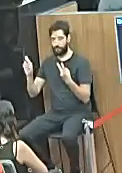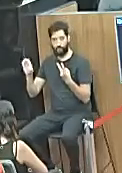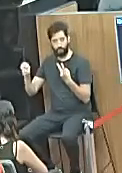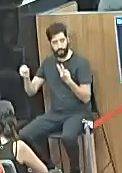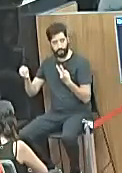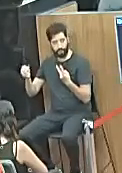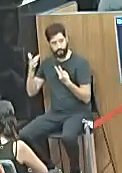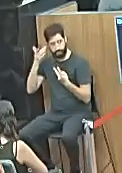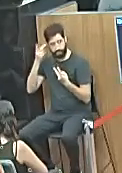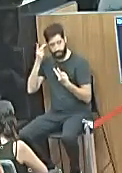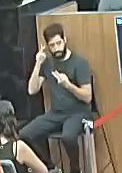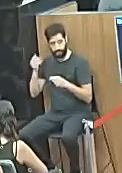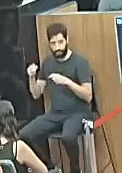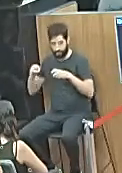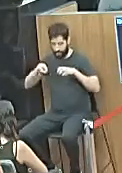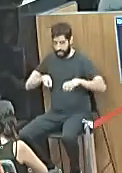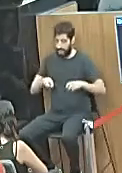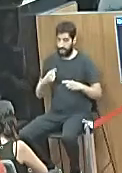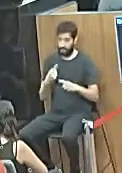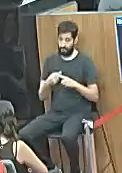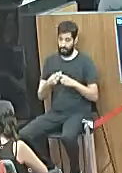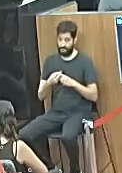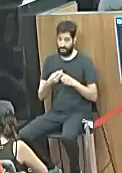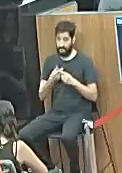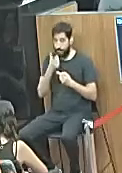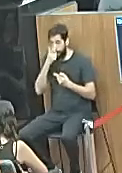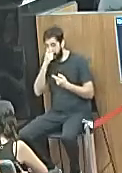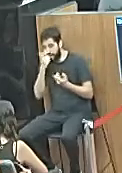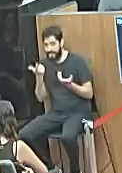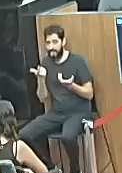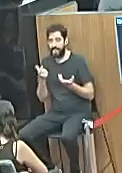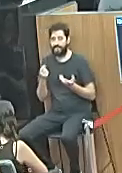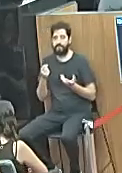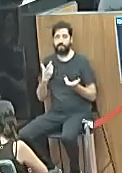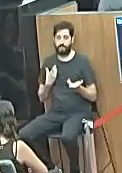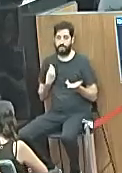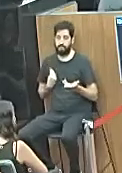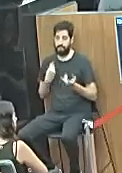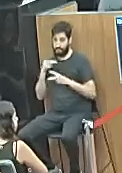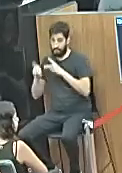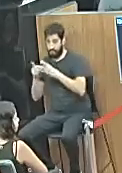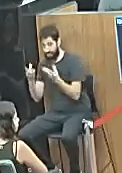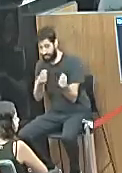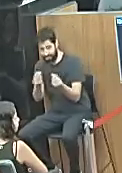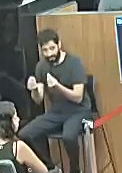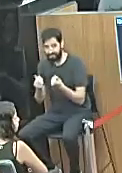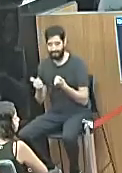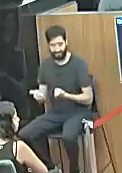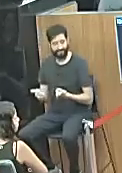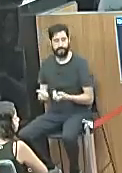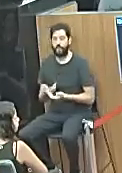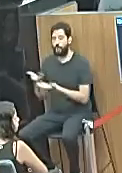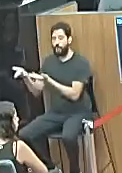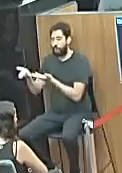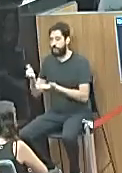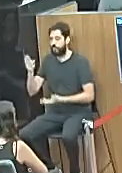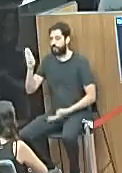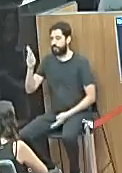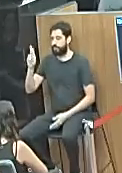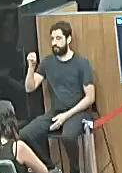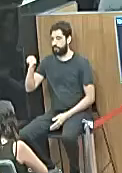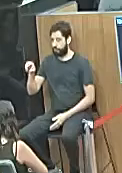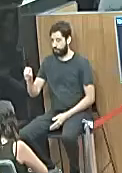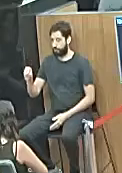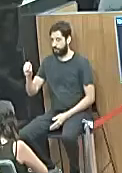para todo mundo ficar aqui na frente tudo bem como a participação popular de apertar tudo bem nós convidamos o bruno douglas